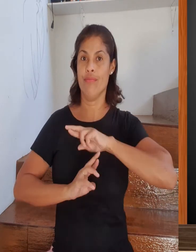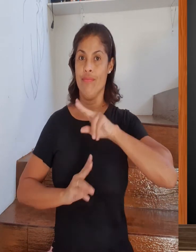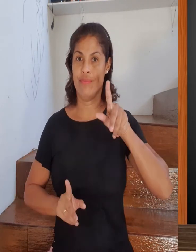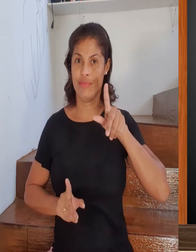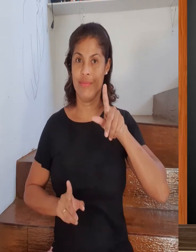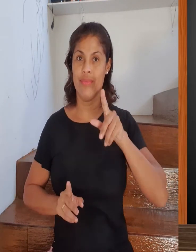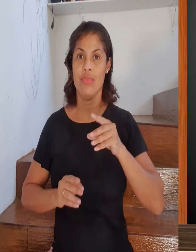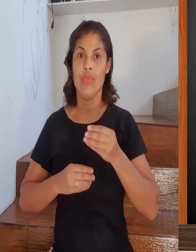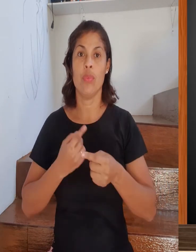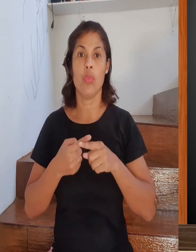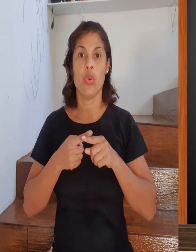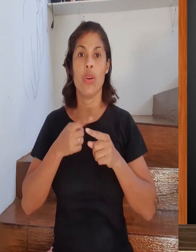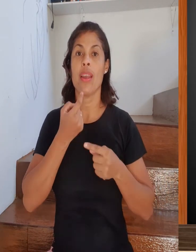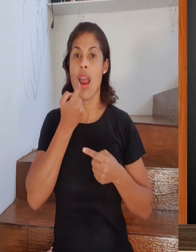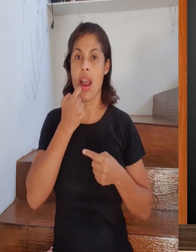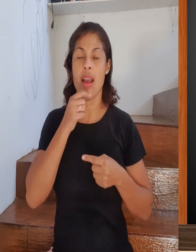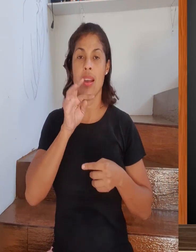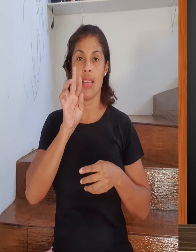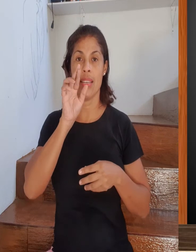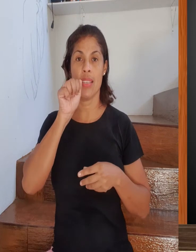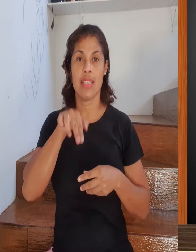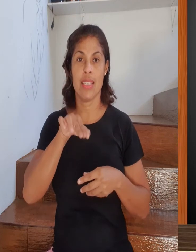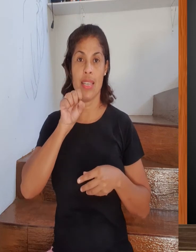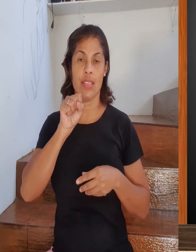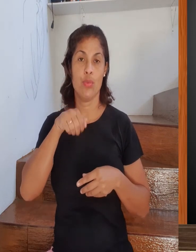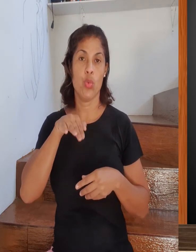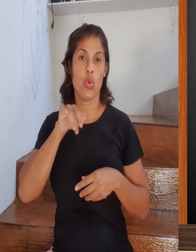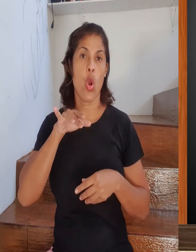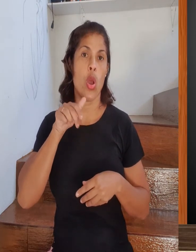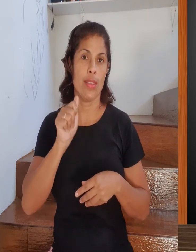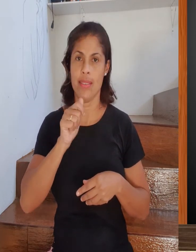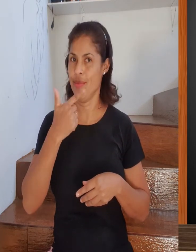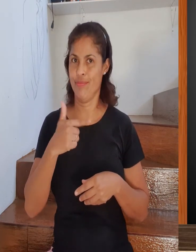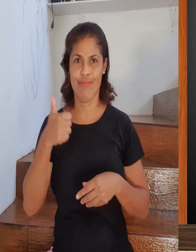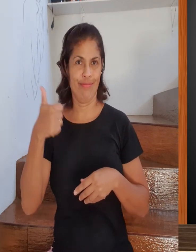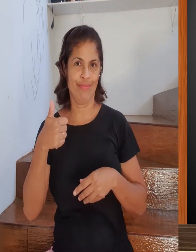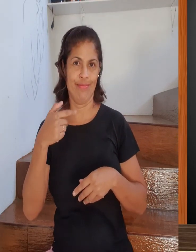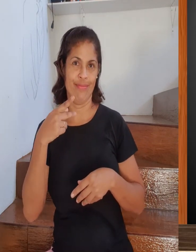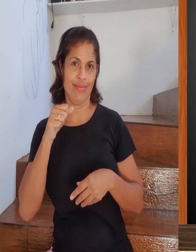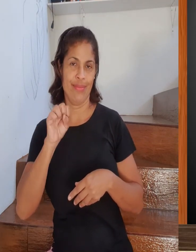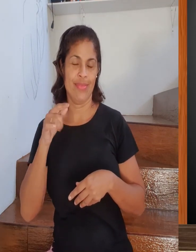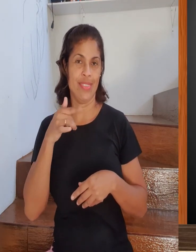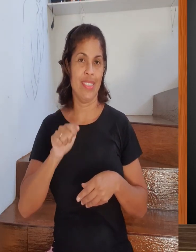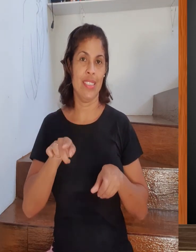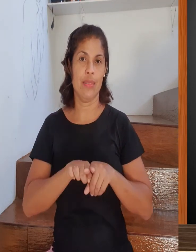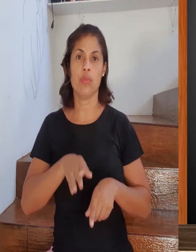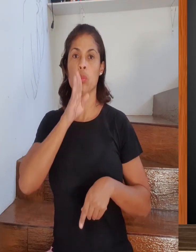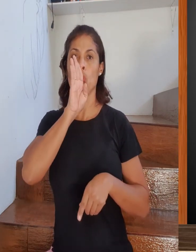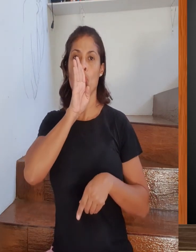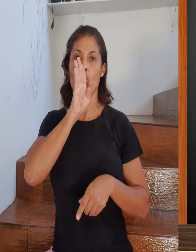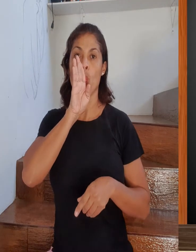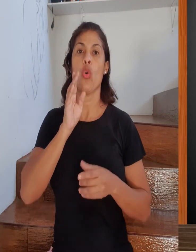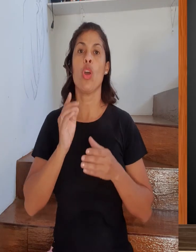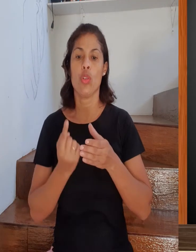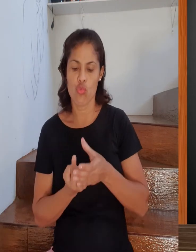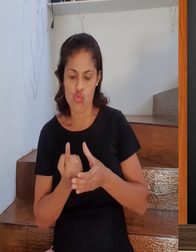Ela acontece por via transmucosa. Não há efeito de primeira passagem. Também não há inativação